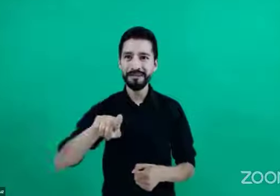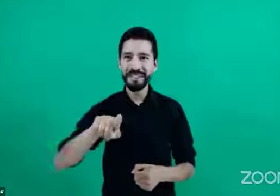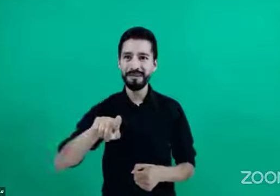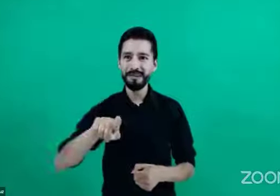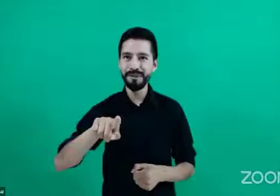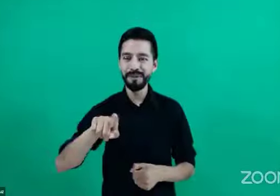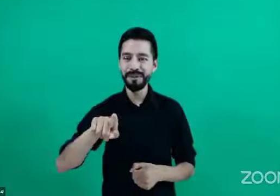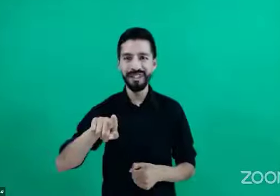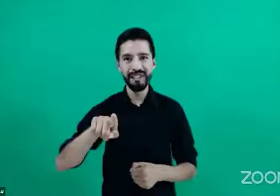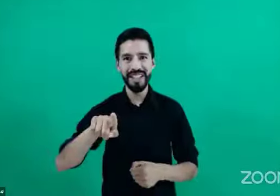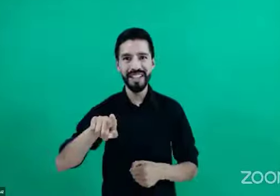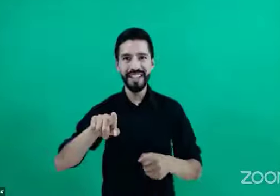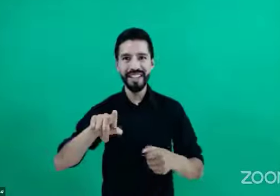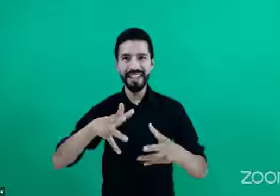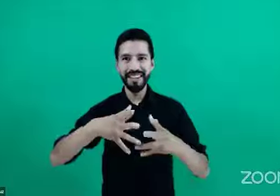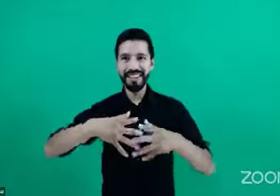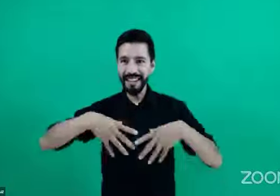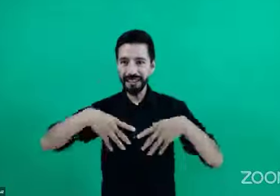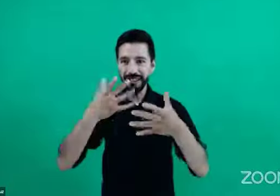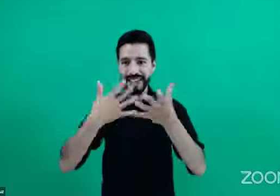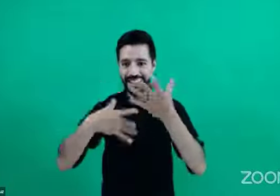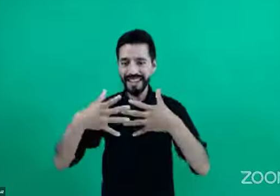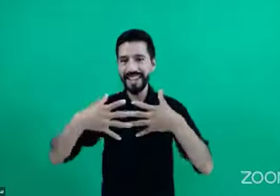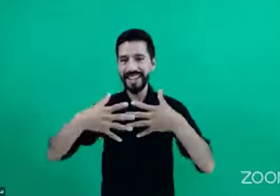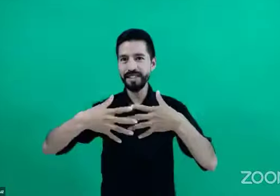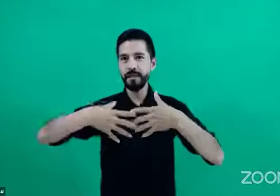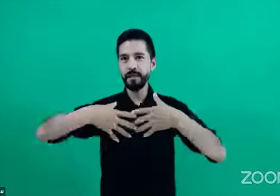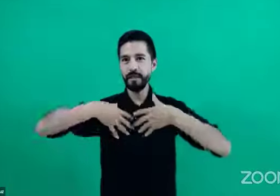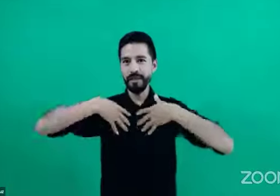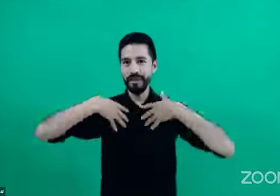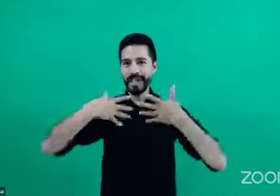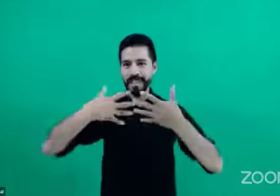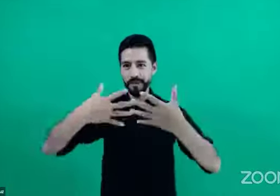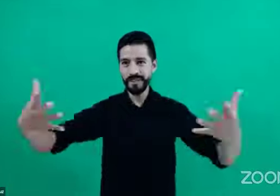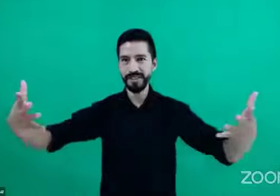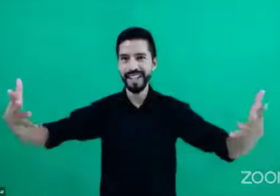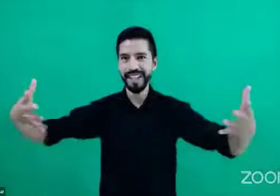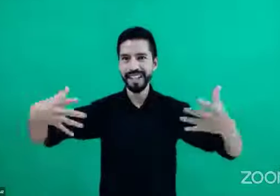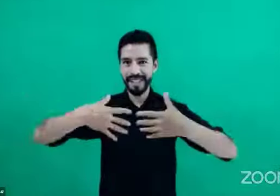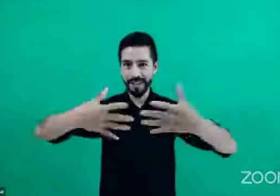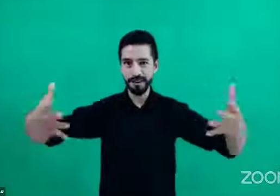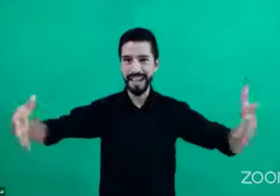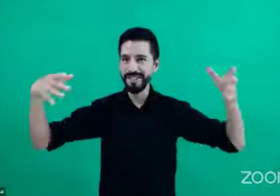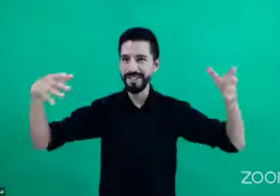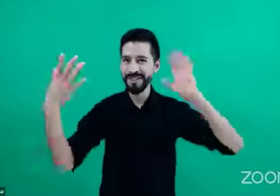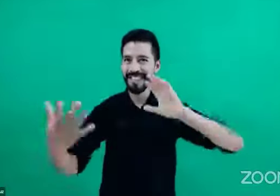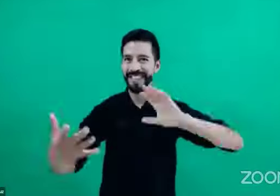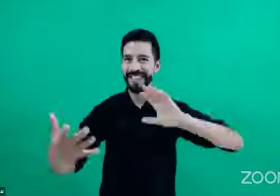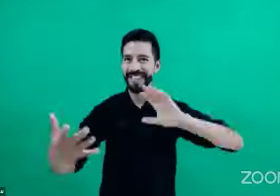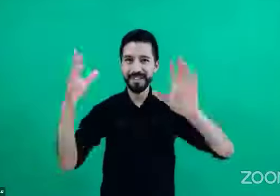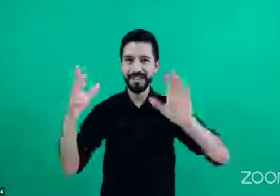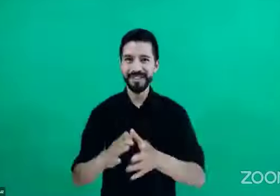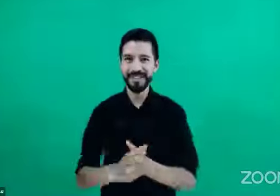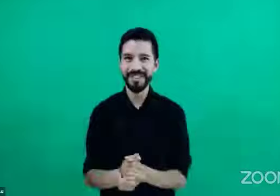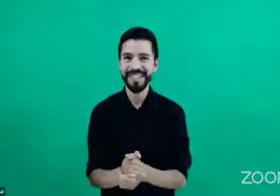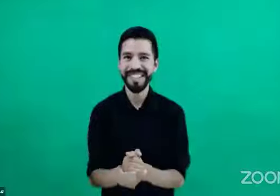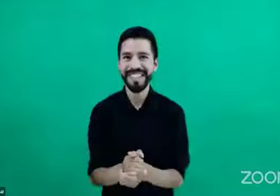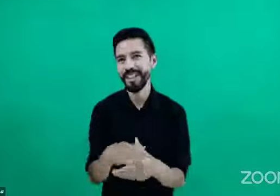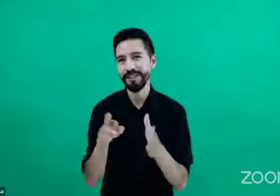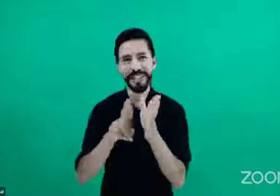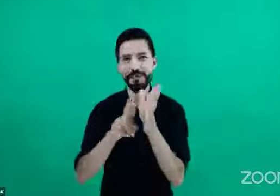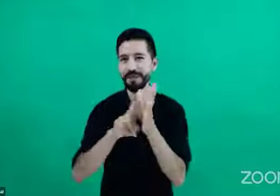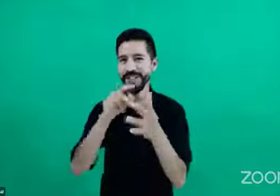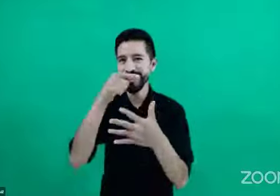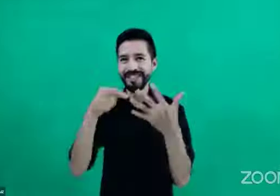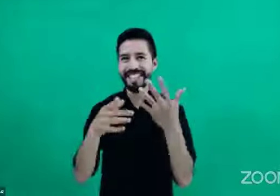lo transmitimos por medio de tanto las señas como la expansión de los brazos y todo esto,